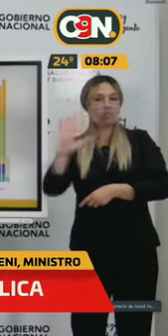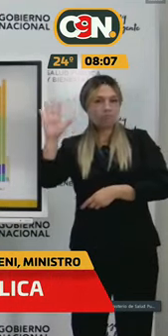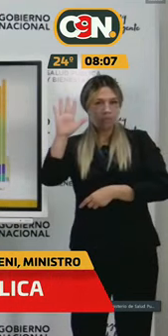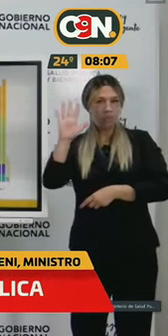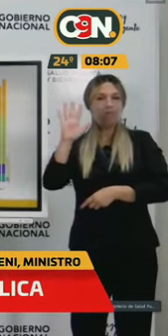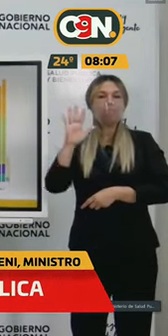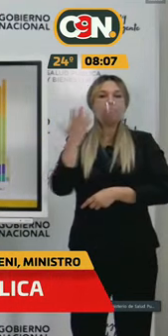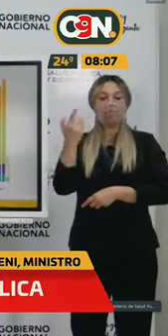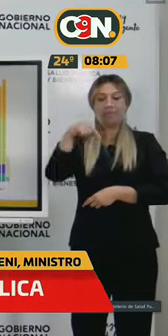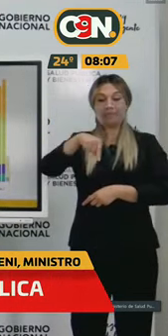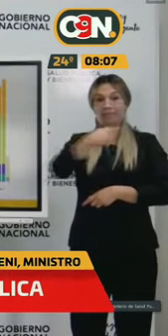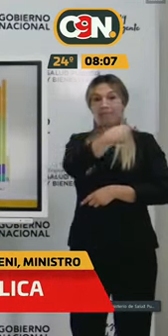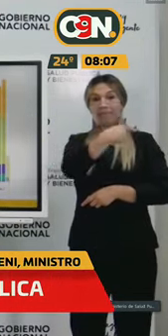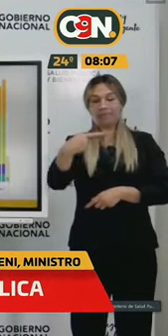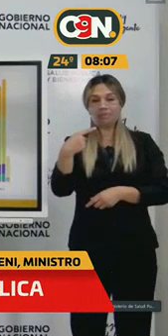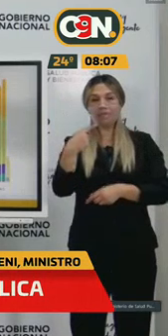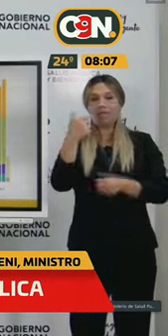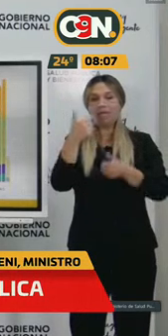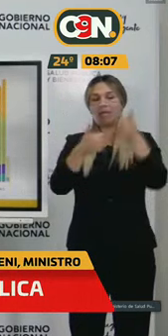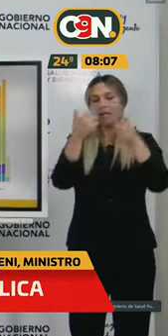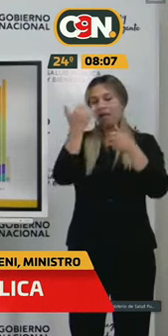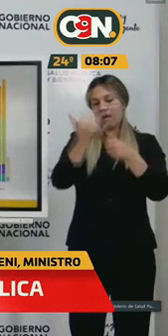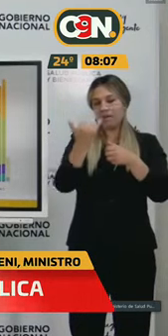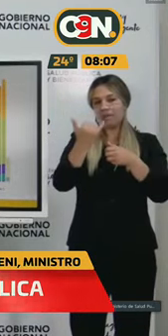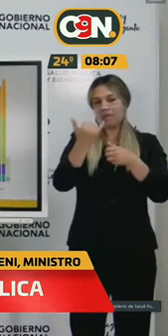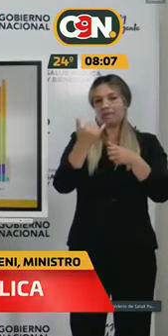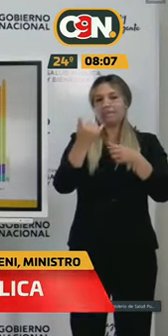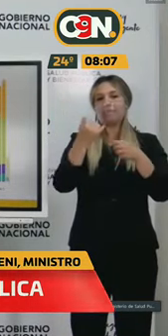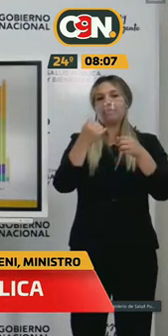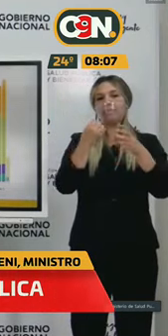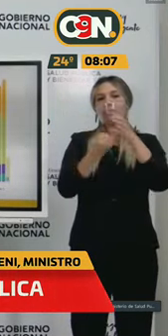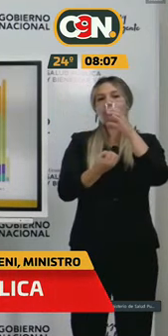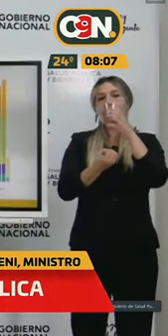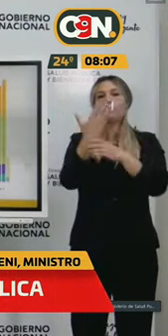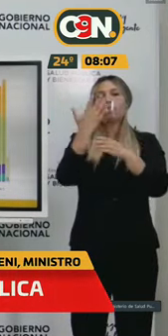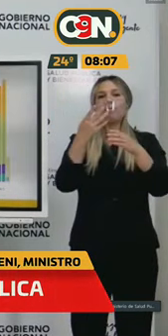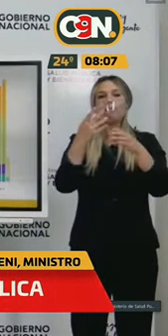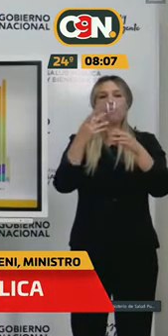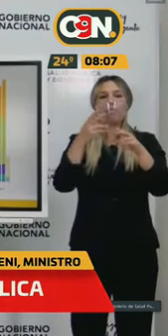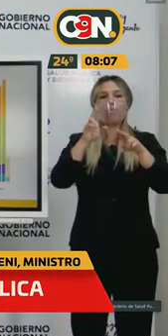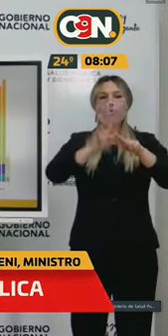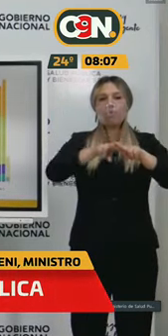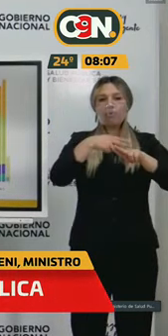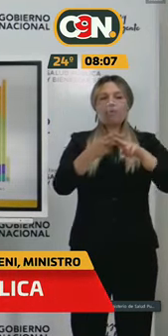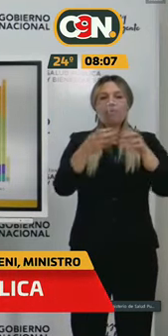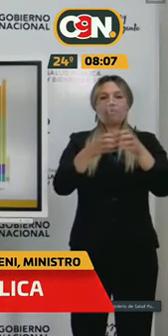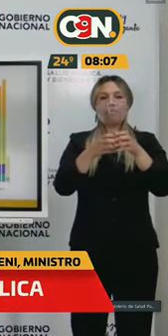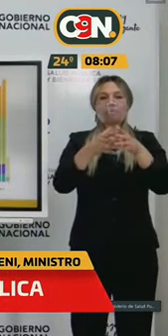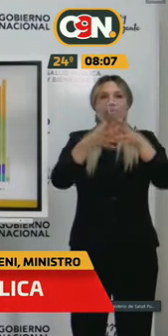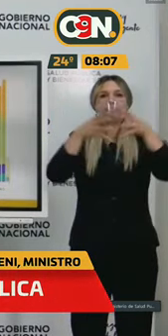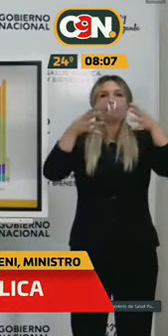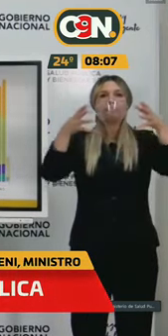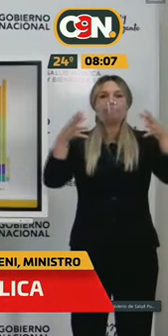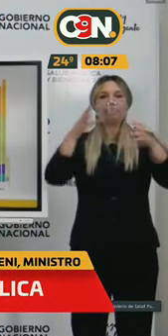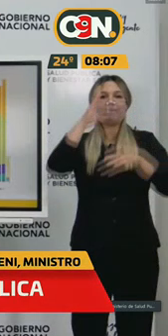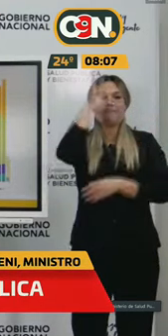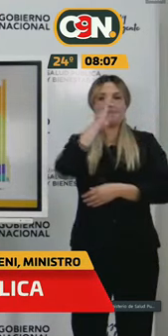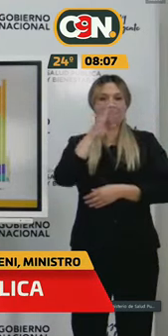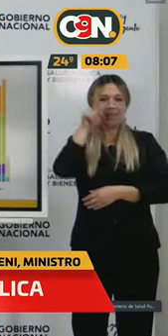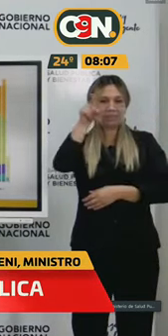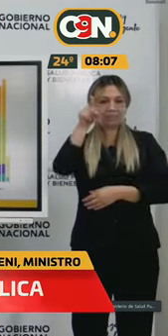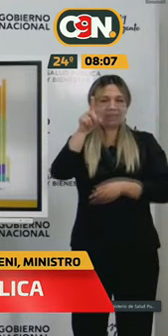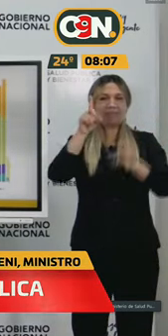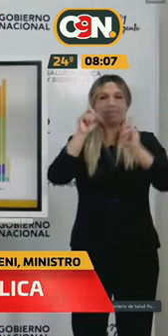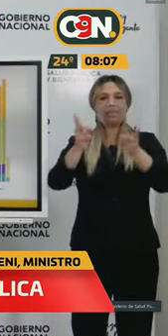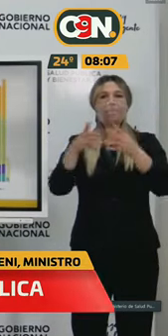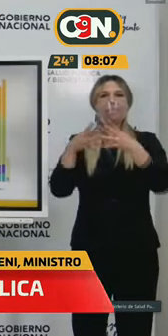En esta semana hemos encontrado una vez más una nueva aceleración, particularmente en Brasil y Estados